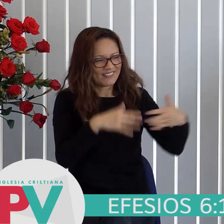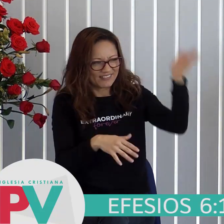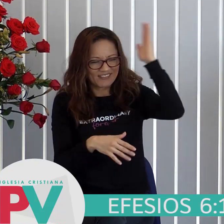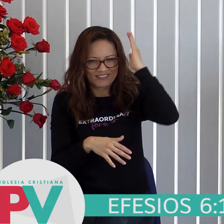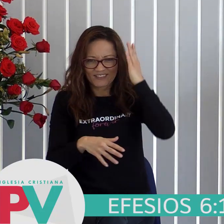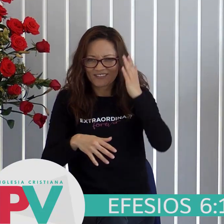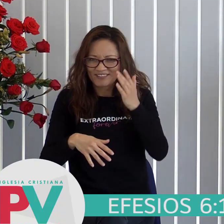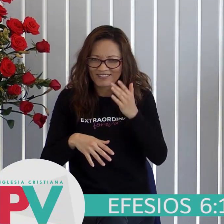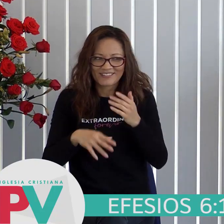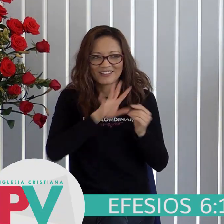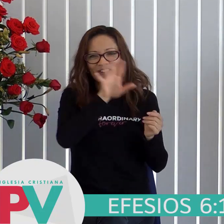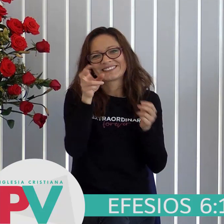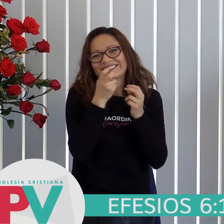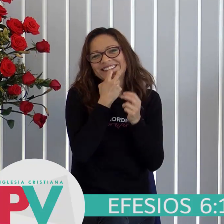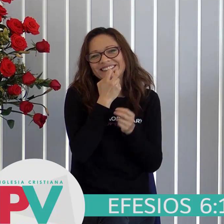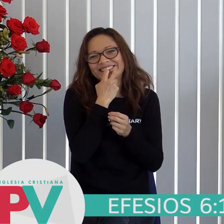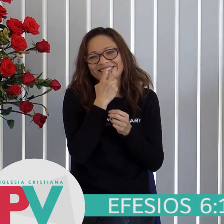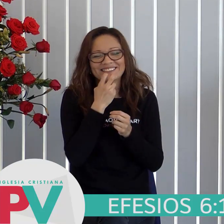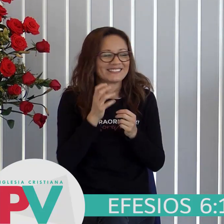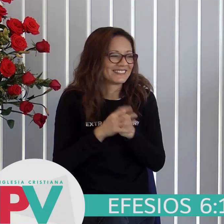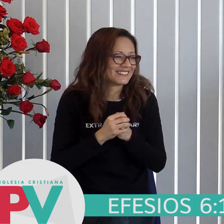¿Qué?